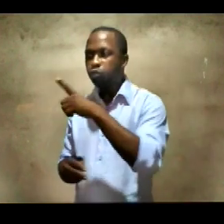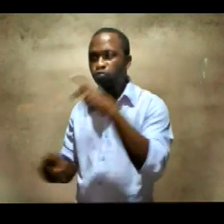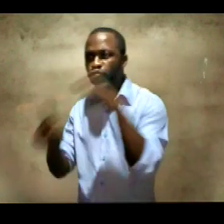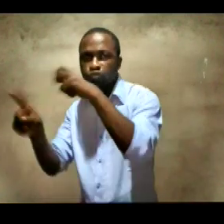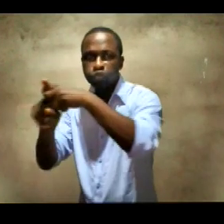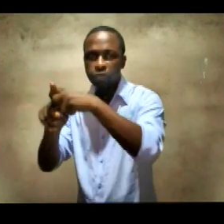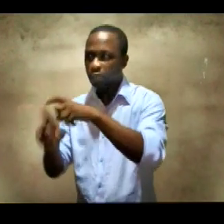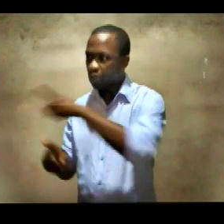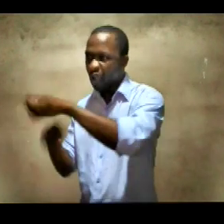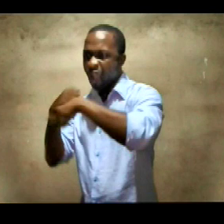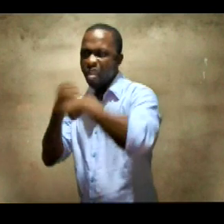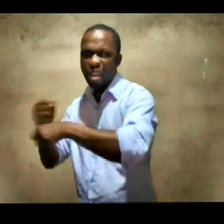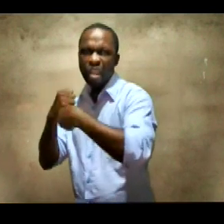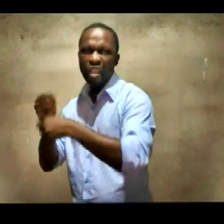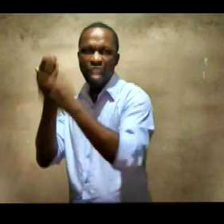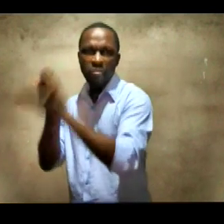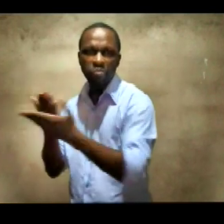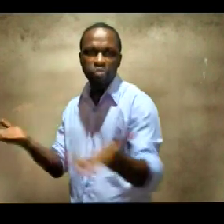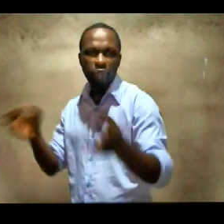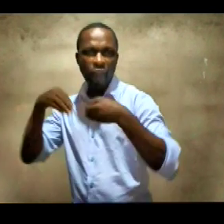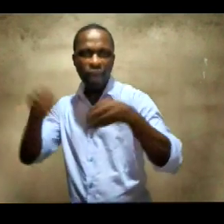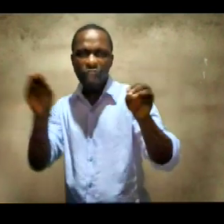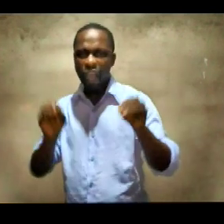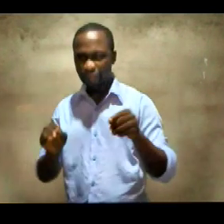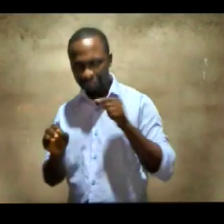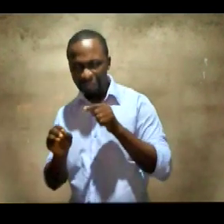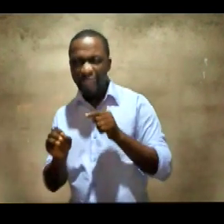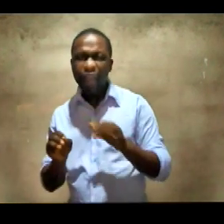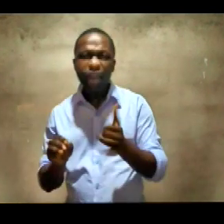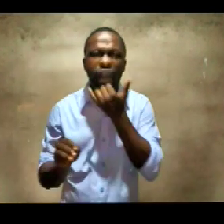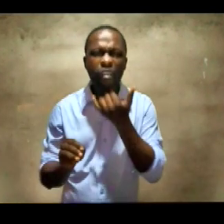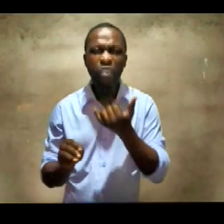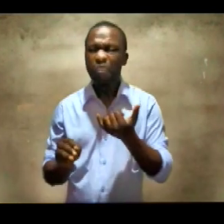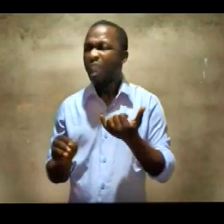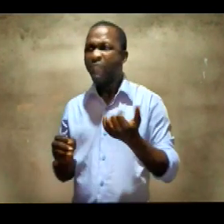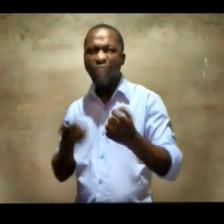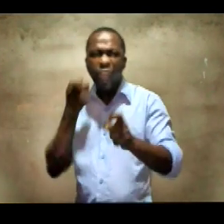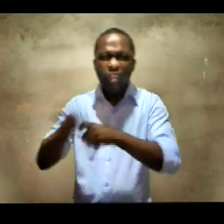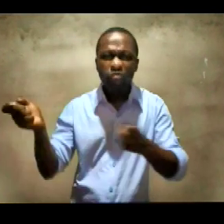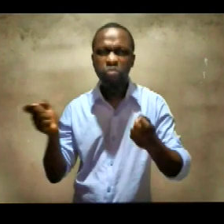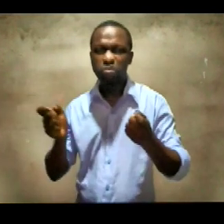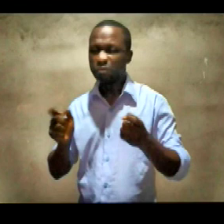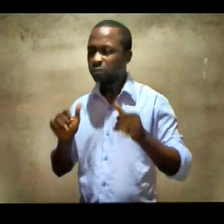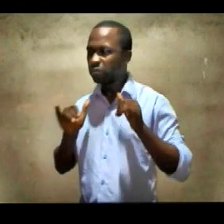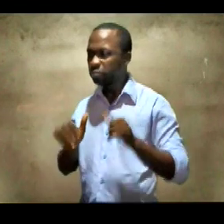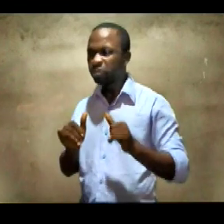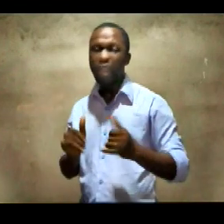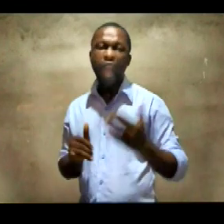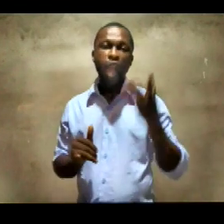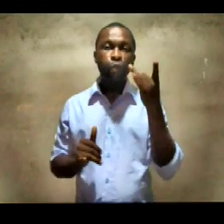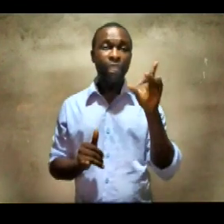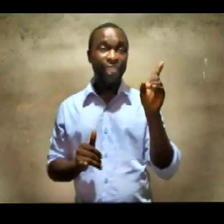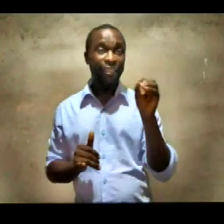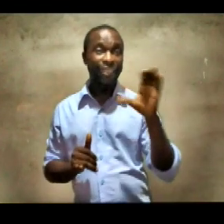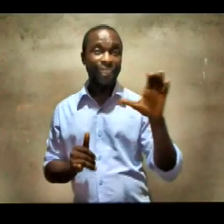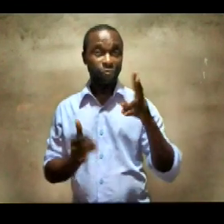et de la contrefaçon. Le sentier bordé d'arbustes que nous parcourons suite à un renseignement au milieu de cette nuit du 2 décembre 2019 nous